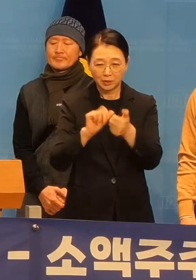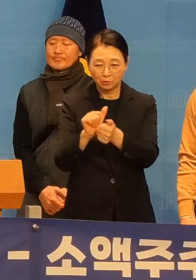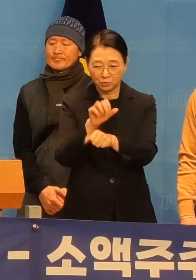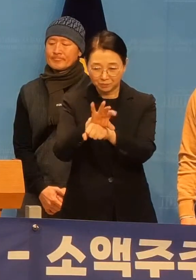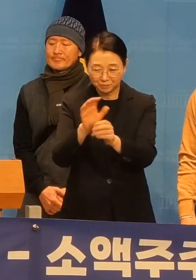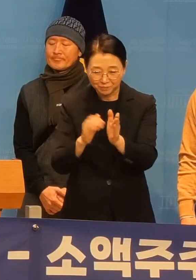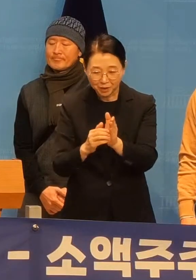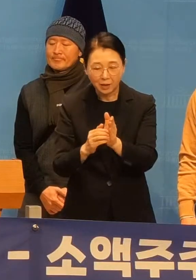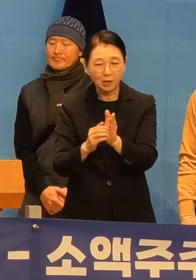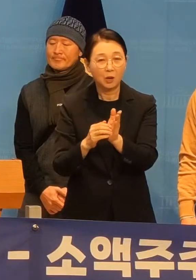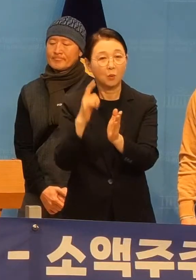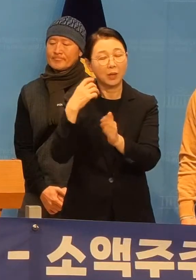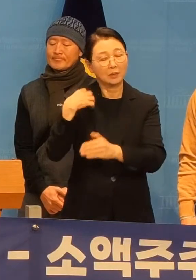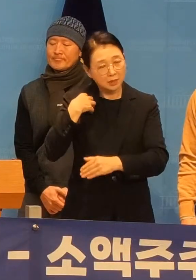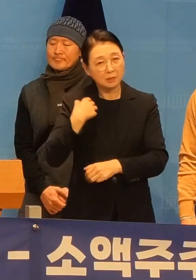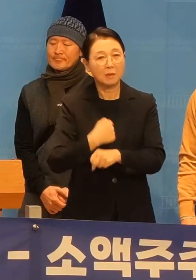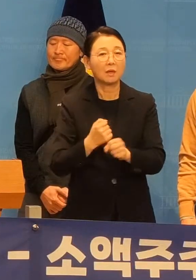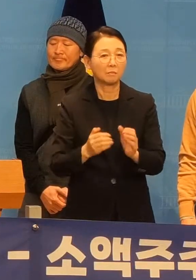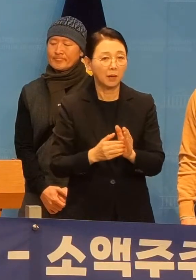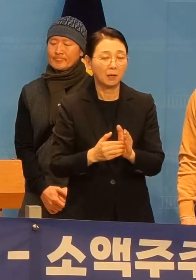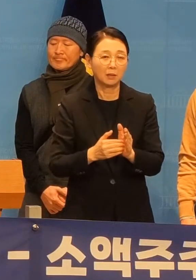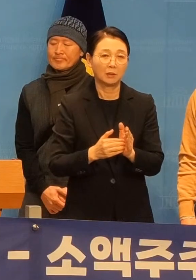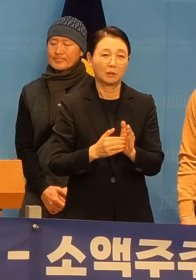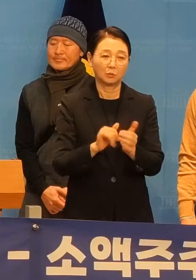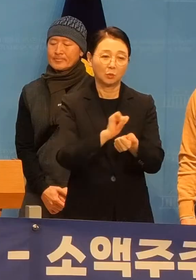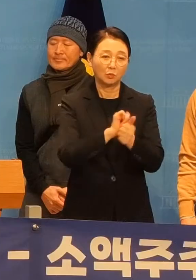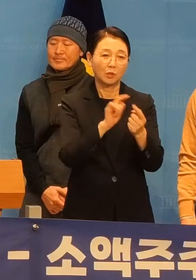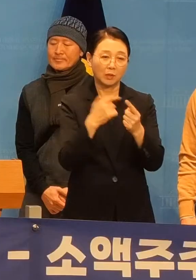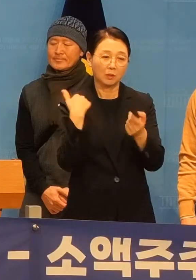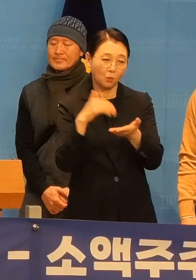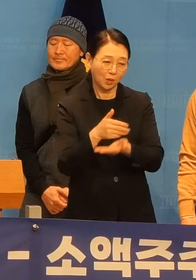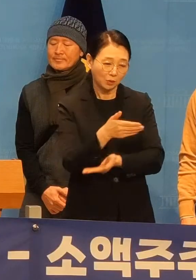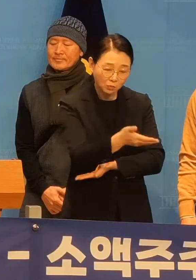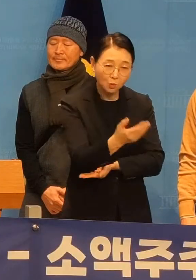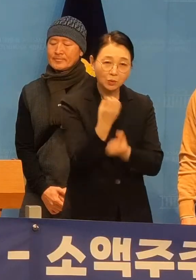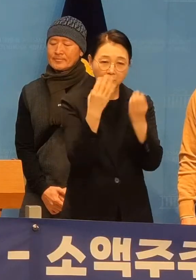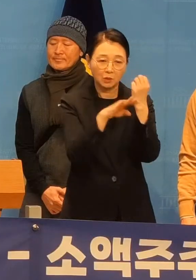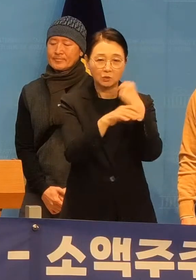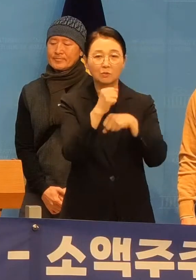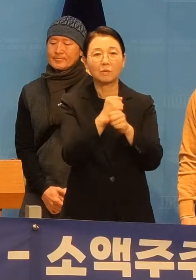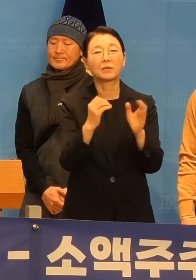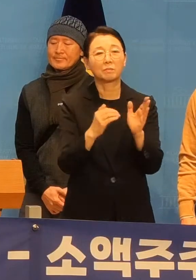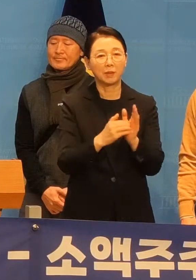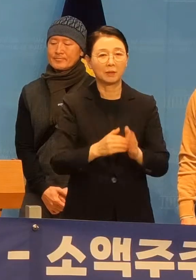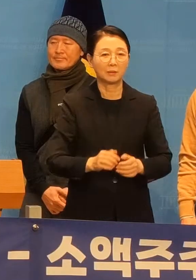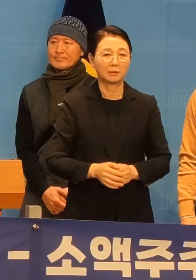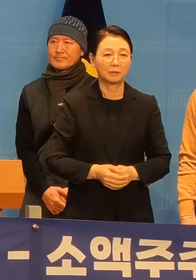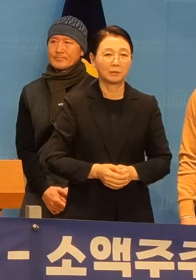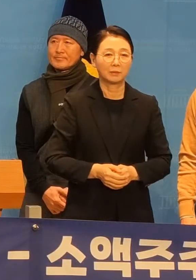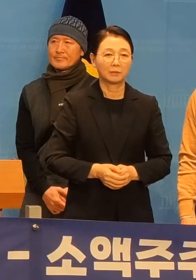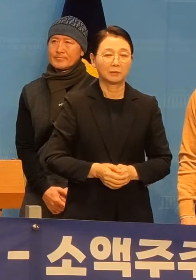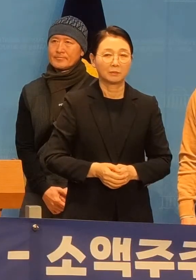퇴장 그리고 주주이익 환원이라는 새로운 기준을 세운 이정표가 될 것입니다.